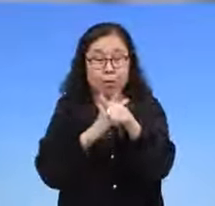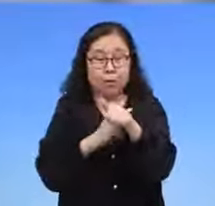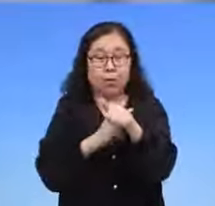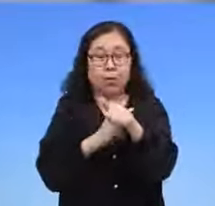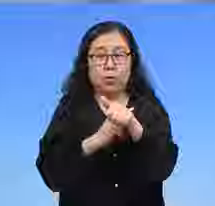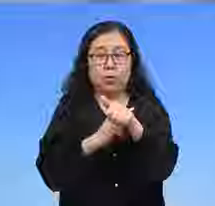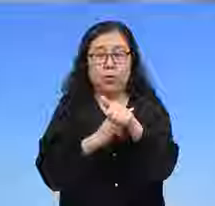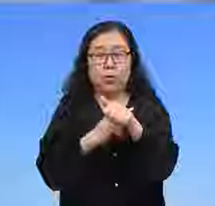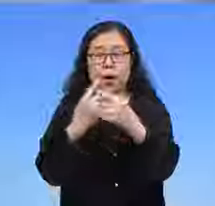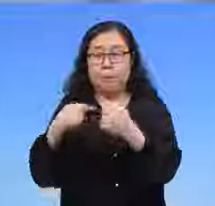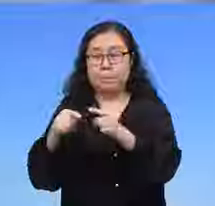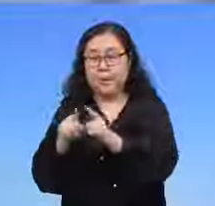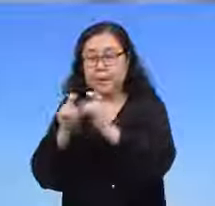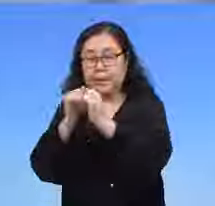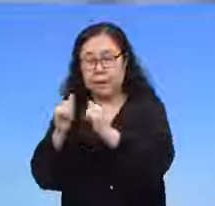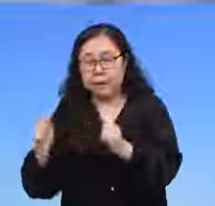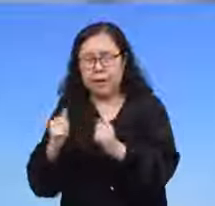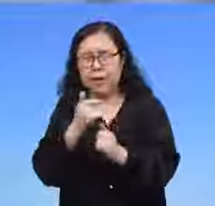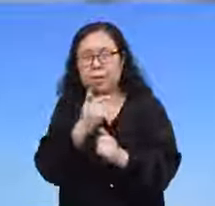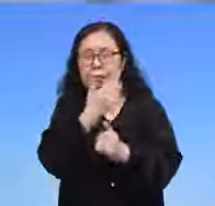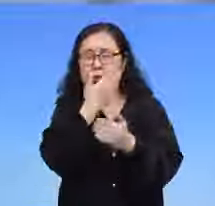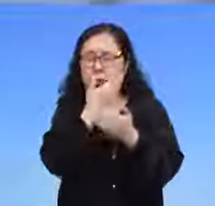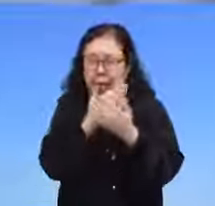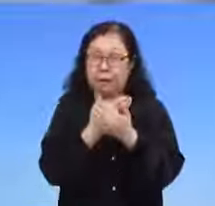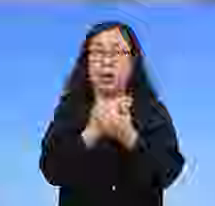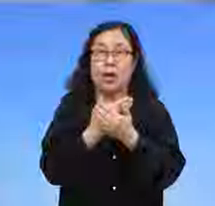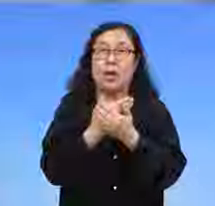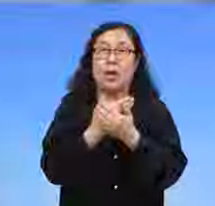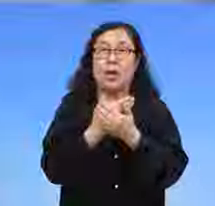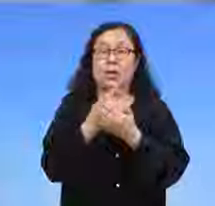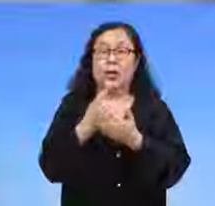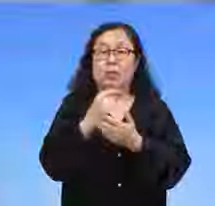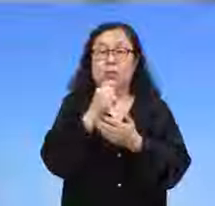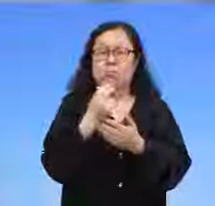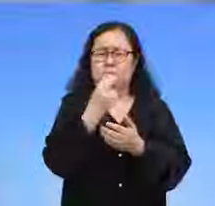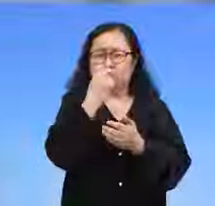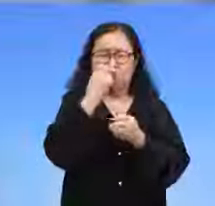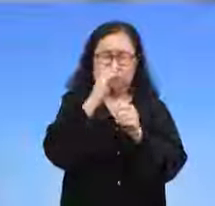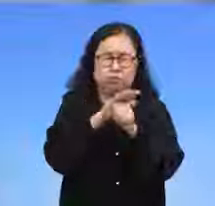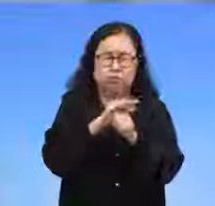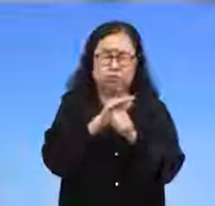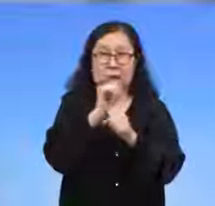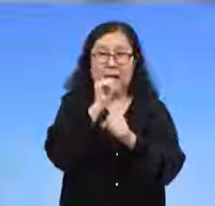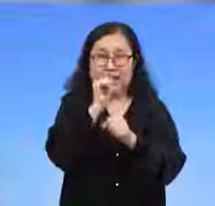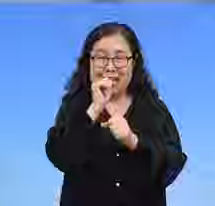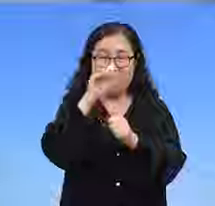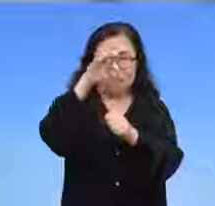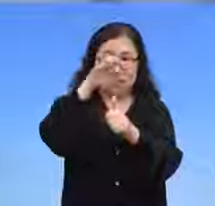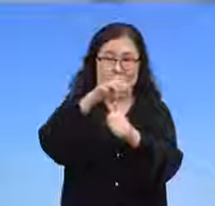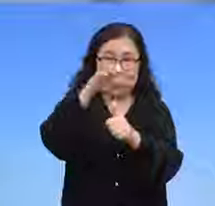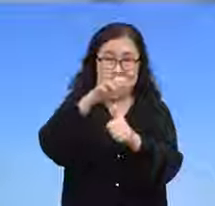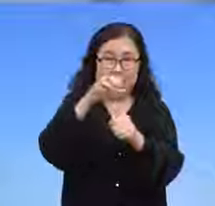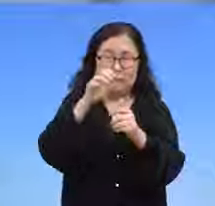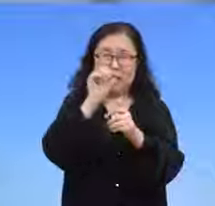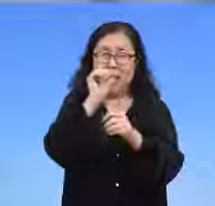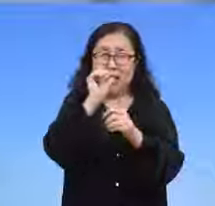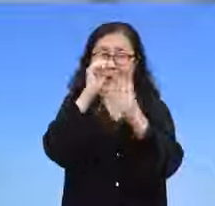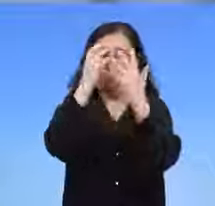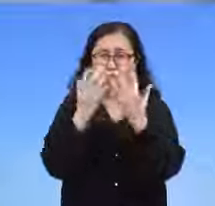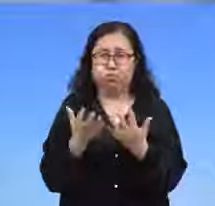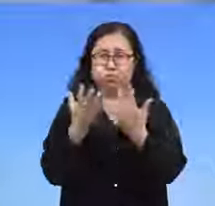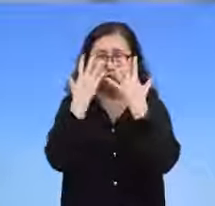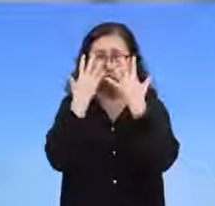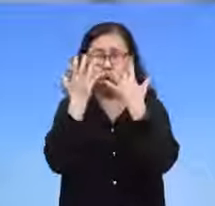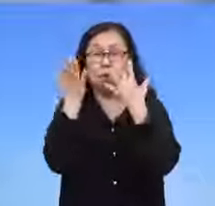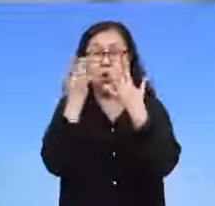뭐냐 하면은요, 이렇게 이해할 수 없는 일이 일어나가지고 억울하게 감옥에 들어가는 이런 일들이 지금